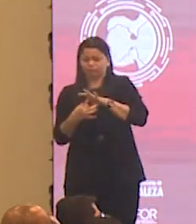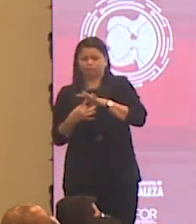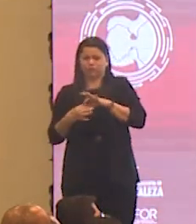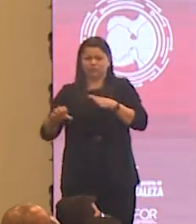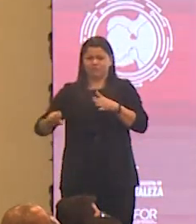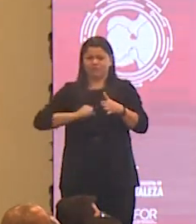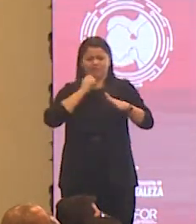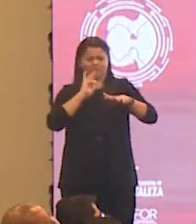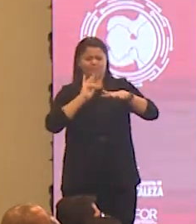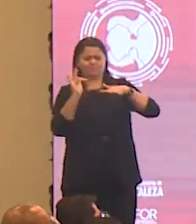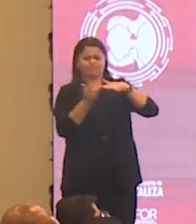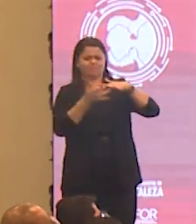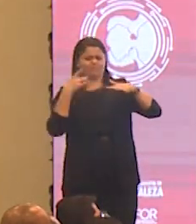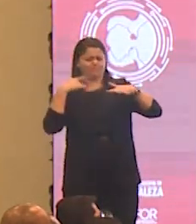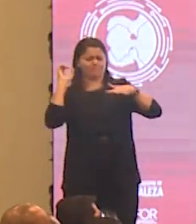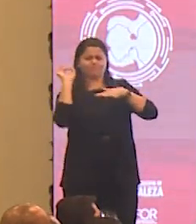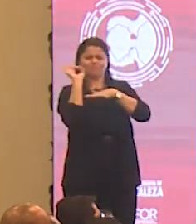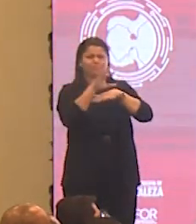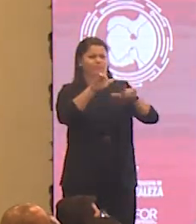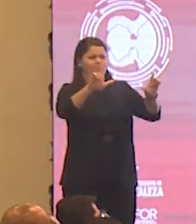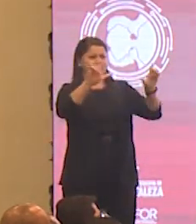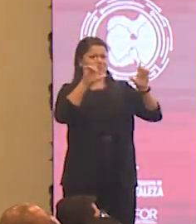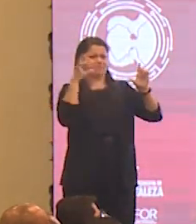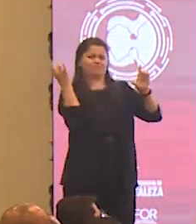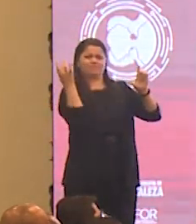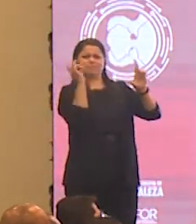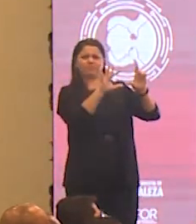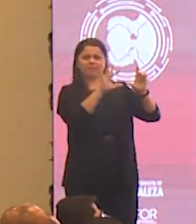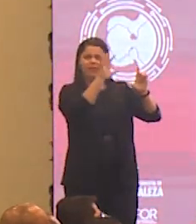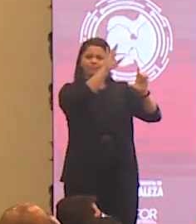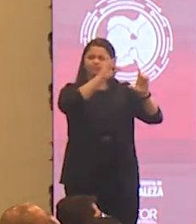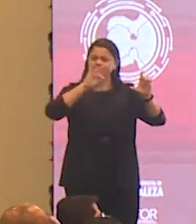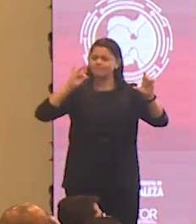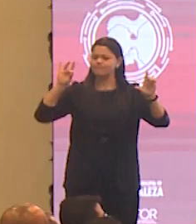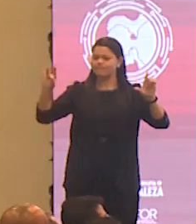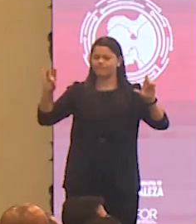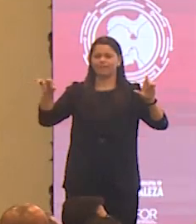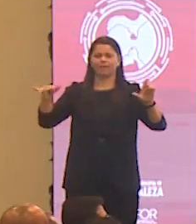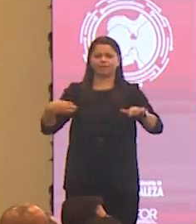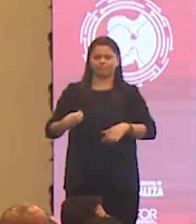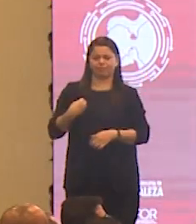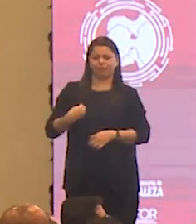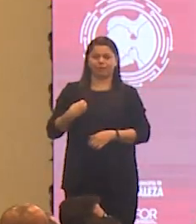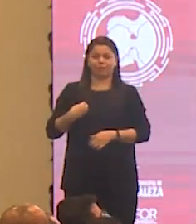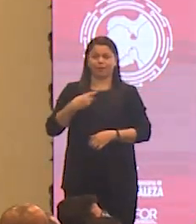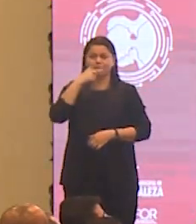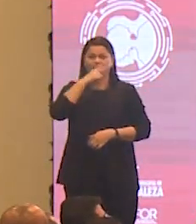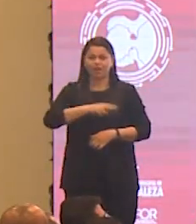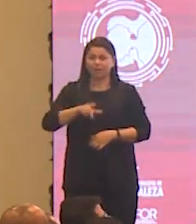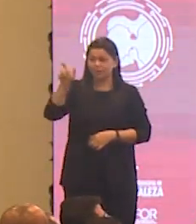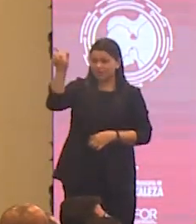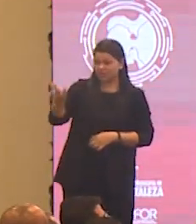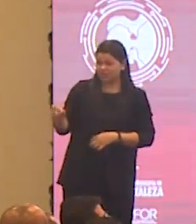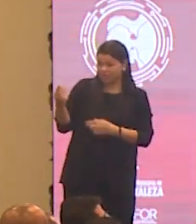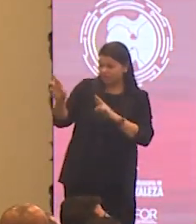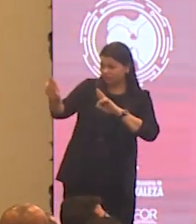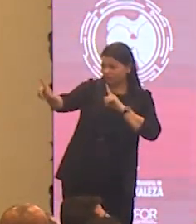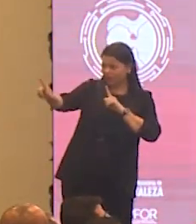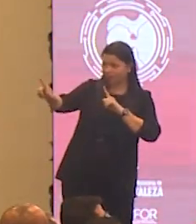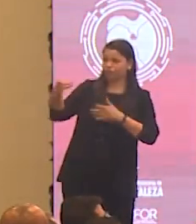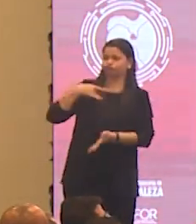e projeta na realidade. E passa a ver o diferente como inimigo.